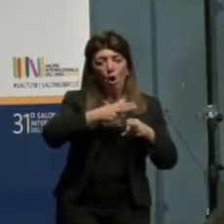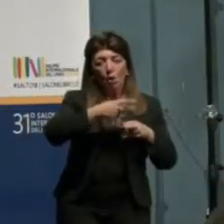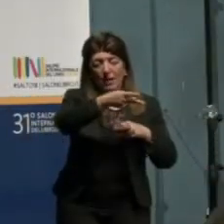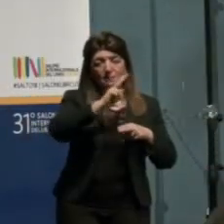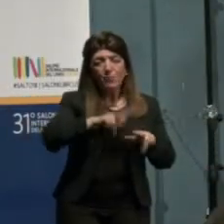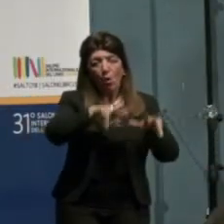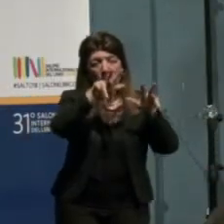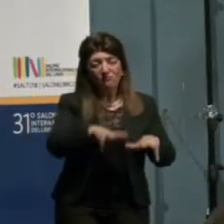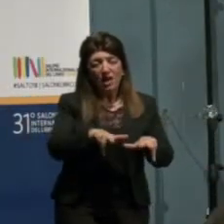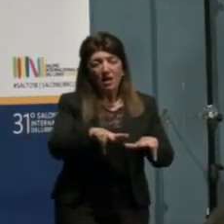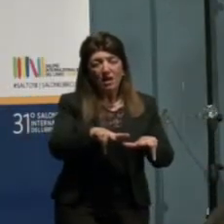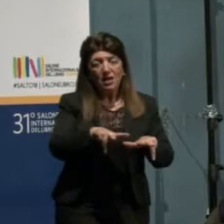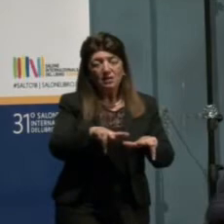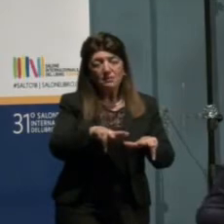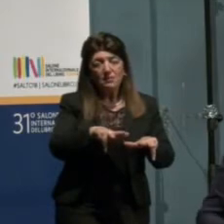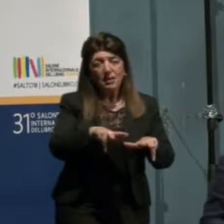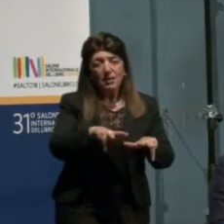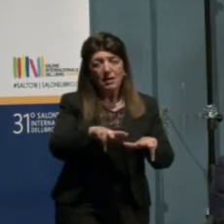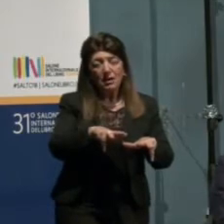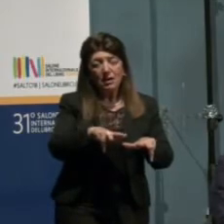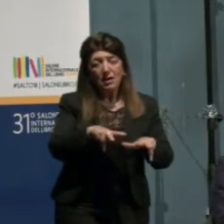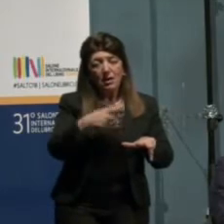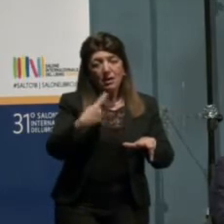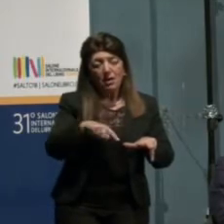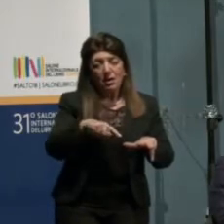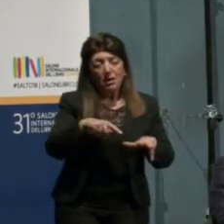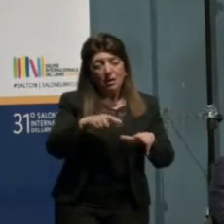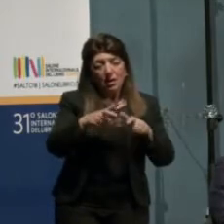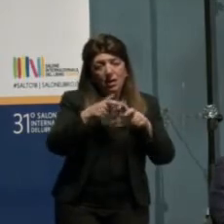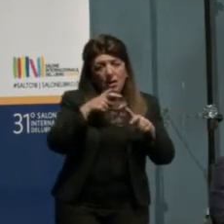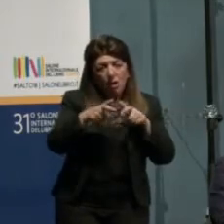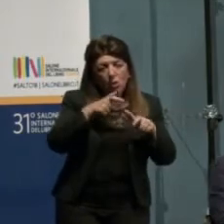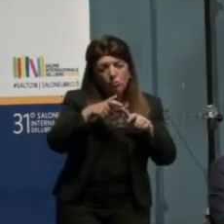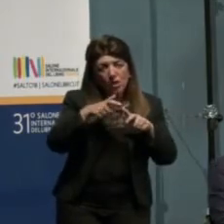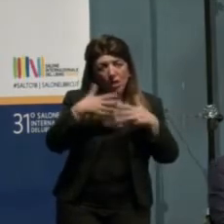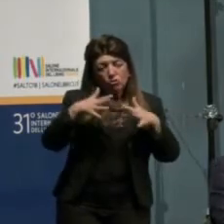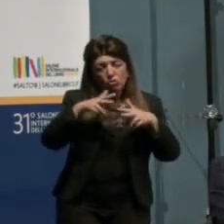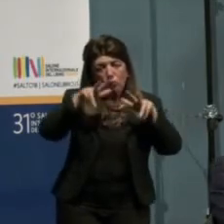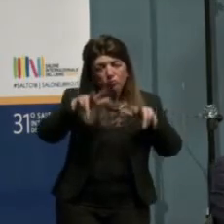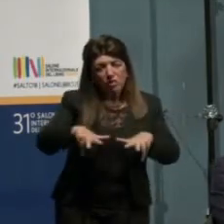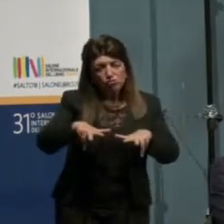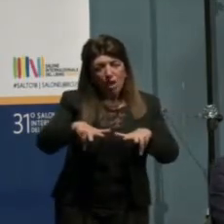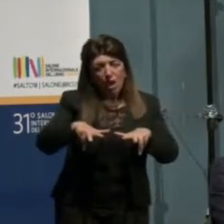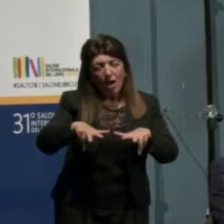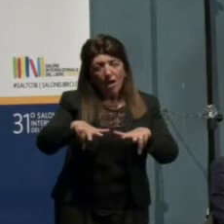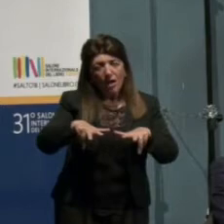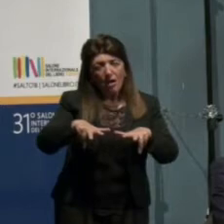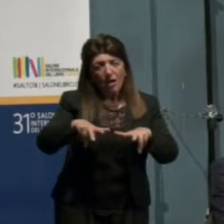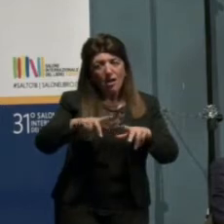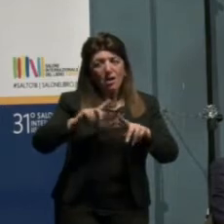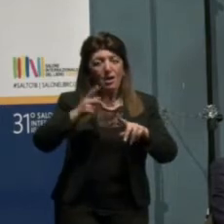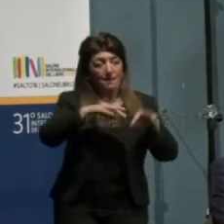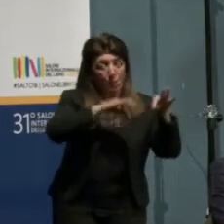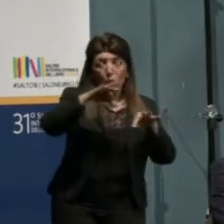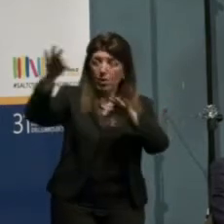della di quanto era stato comunicato col comunicato ufficiale congiunto come ormai usano fare le due procure